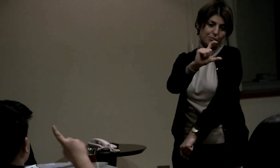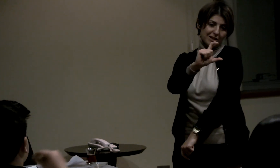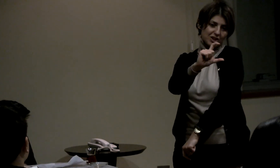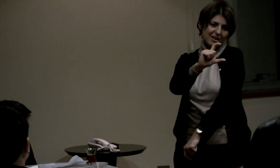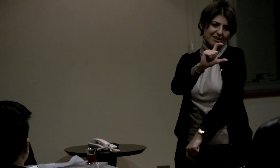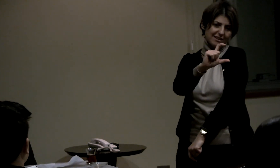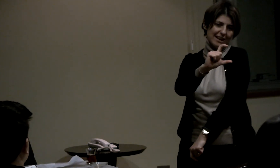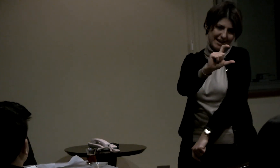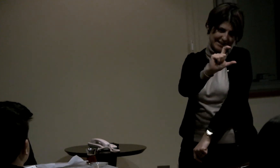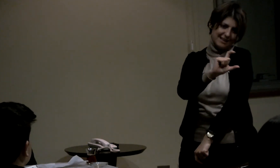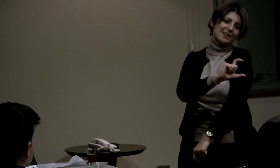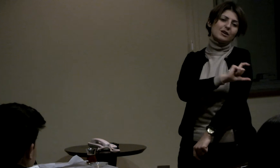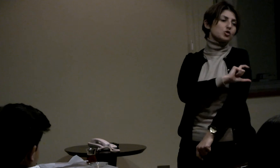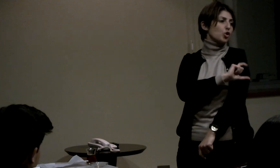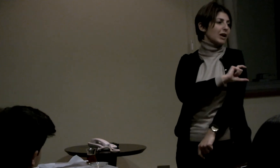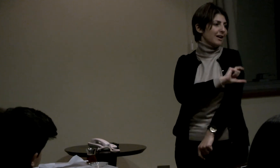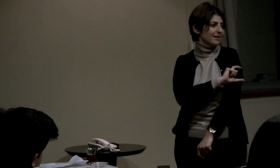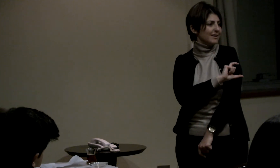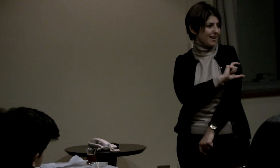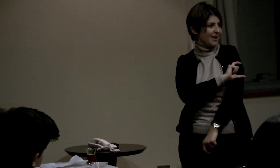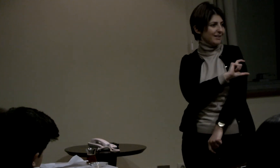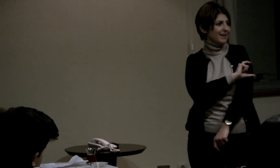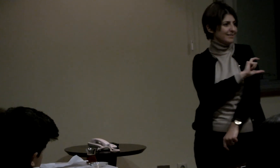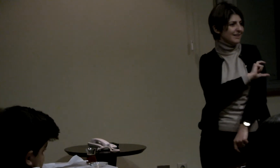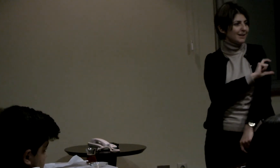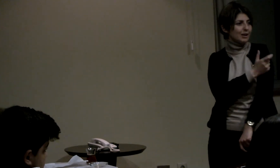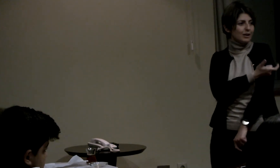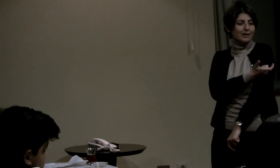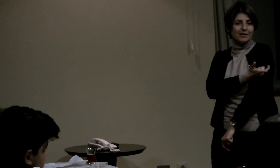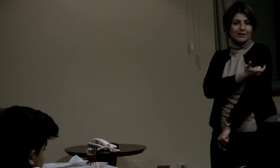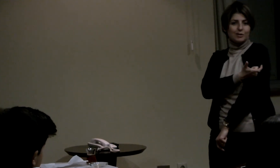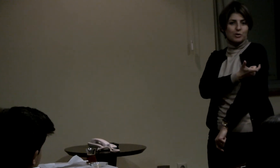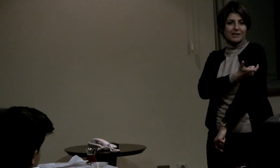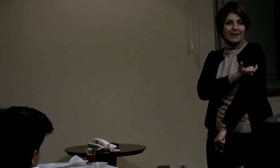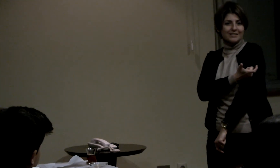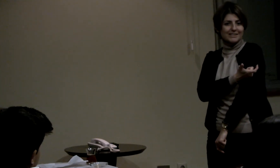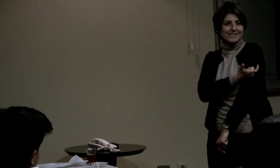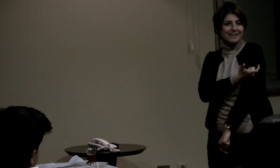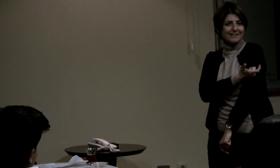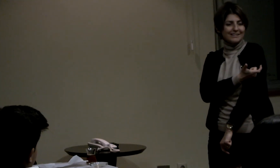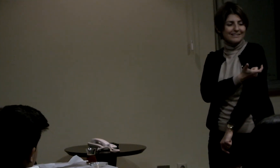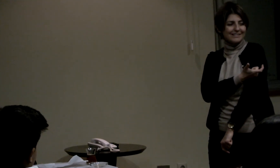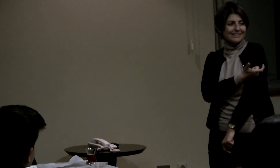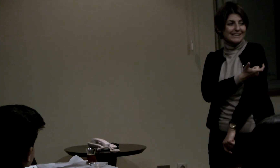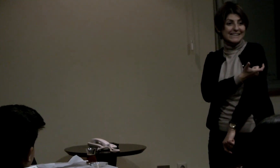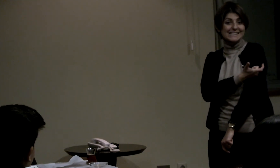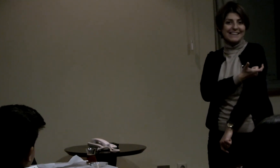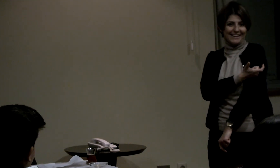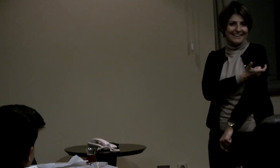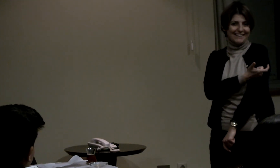C. Soda, aynen. Yukarı kaldırırsak, kızılay.